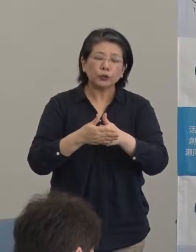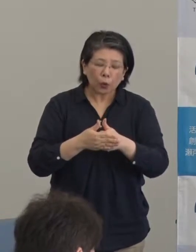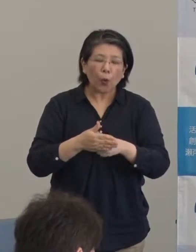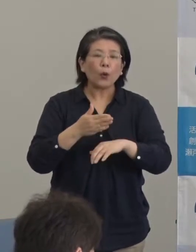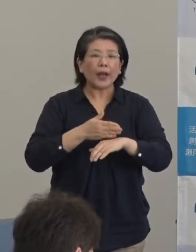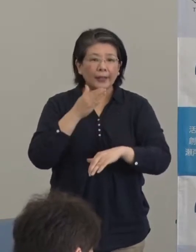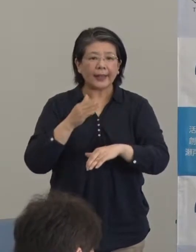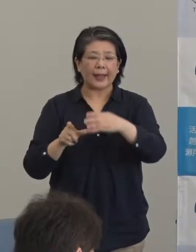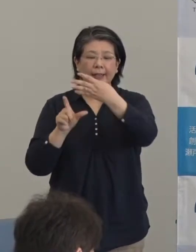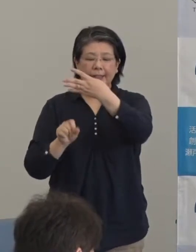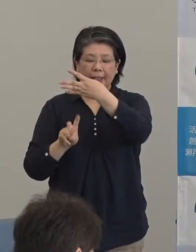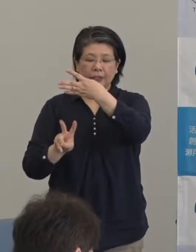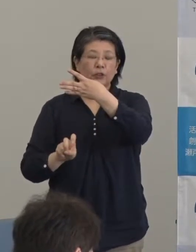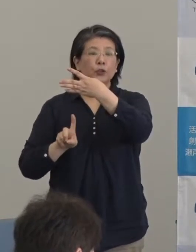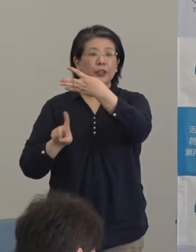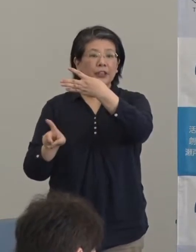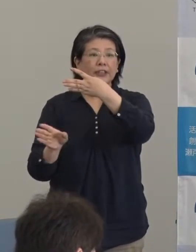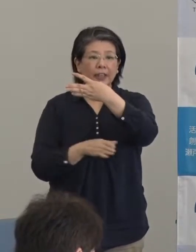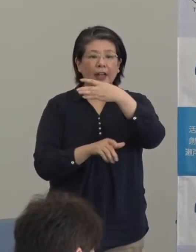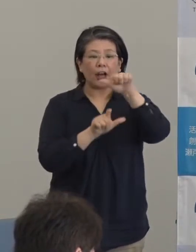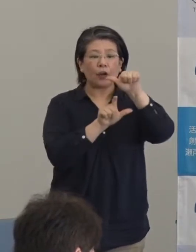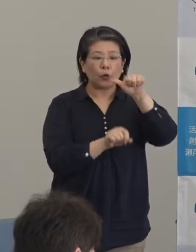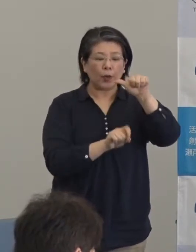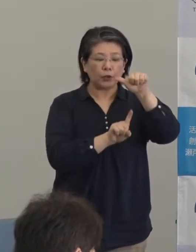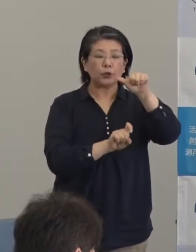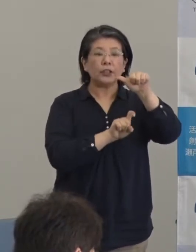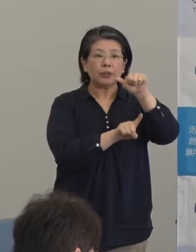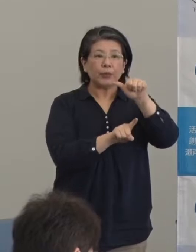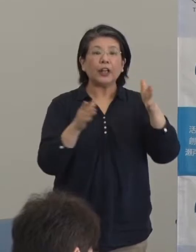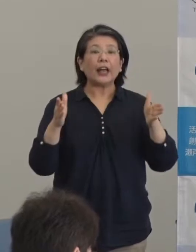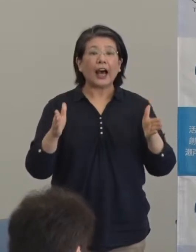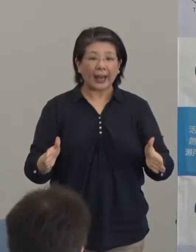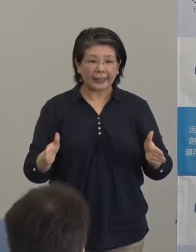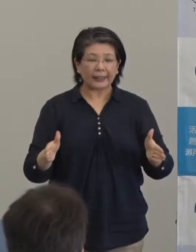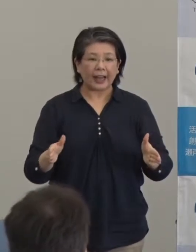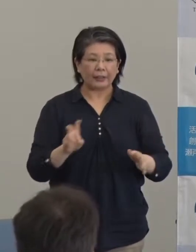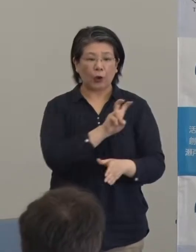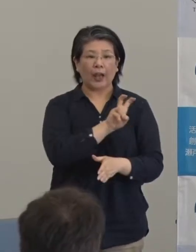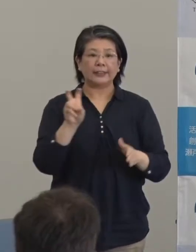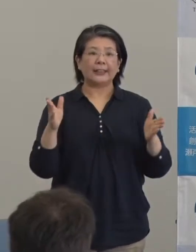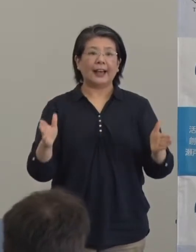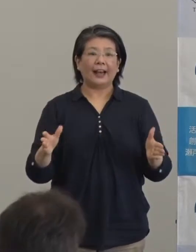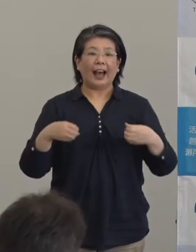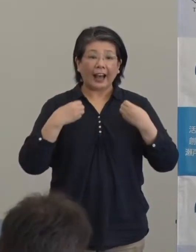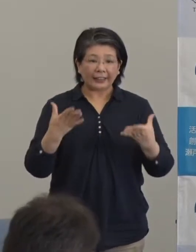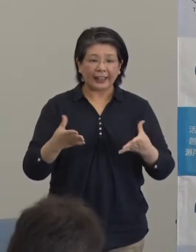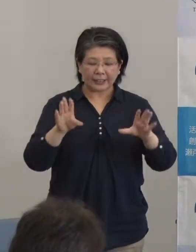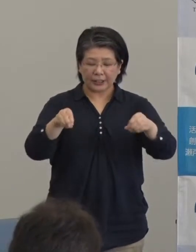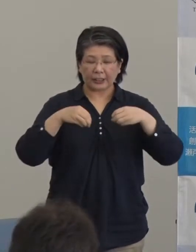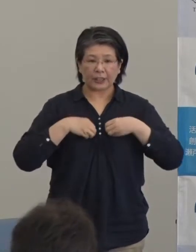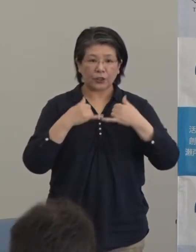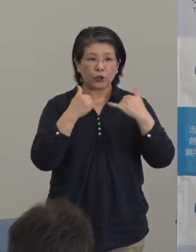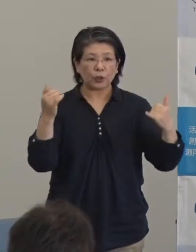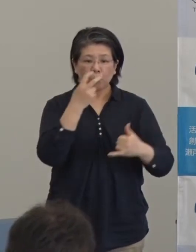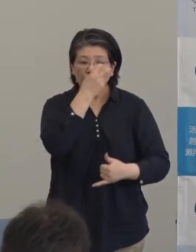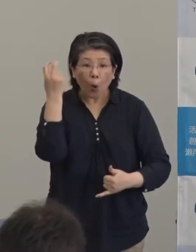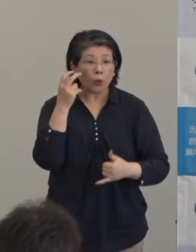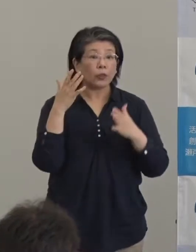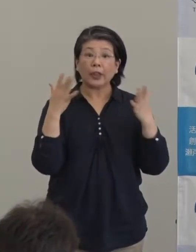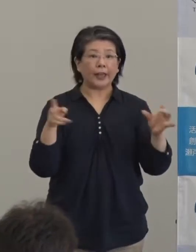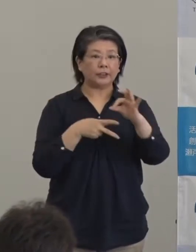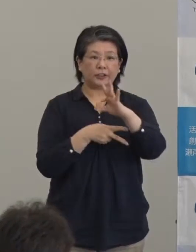月21日から昨日11日までの20日間新たな感染者は確認されておらないところ